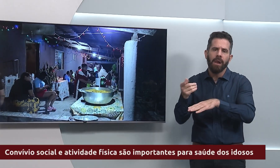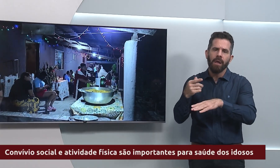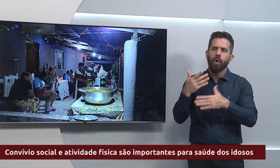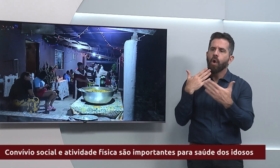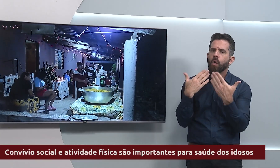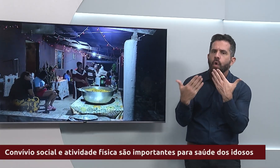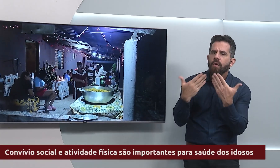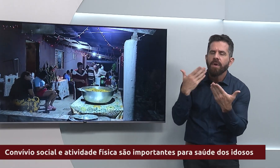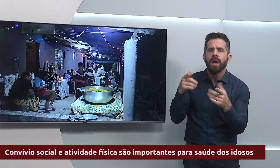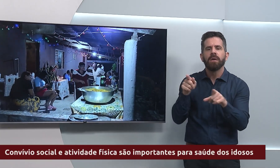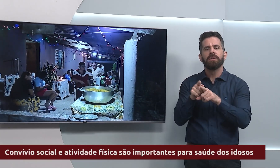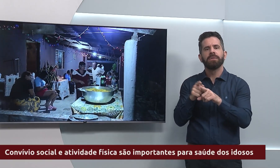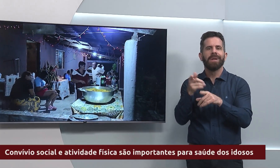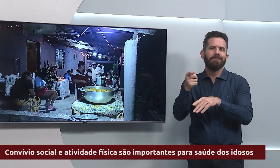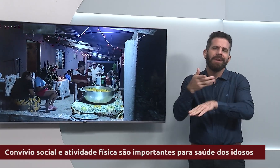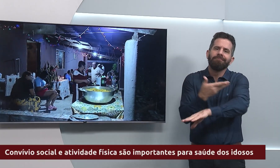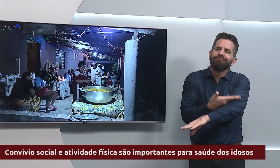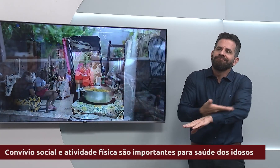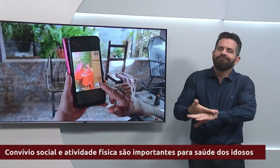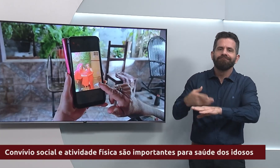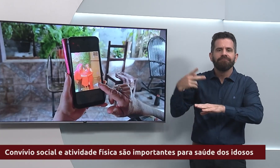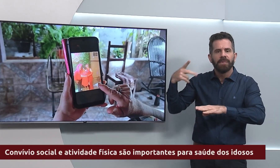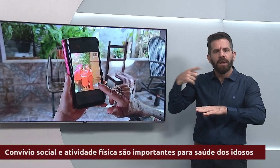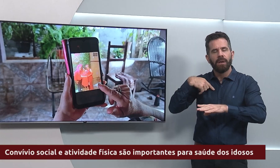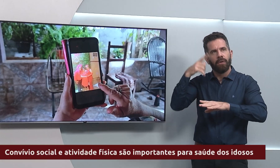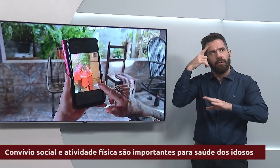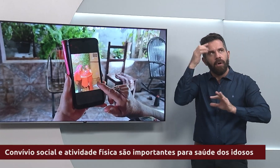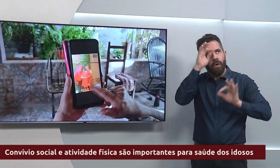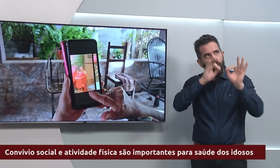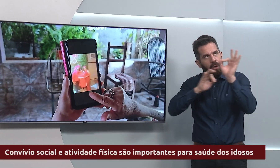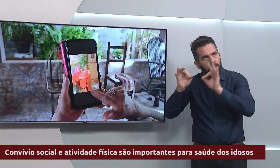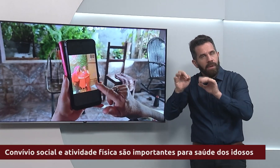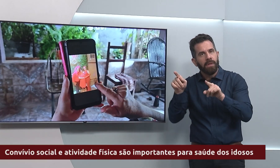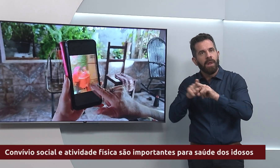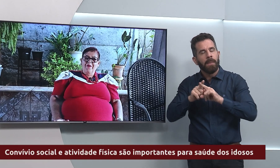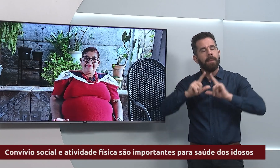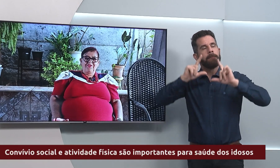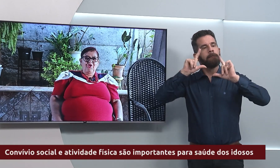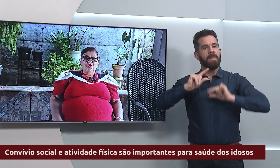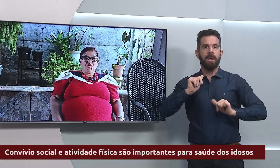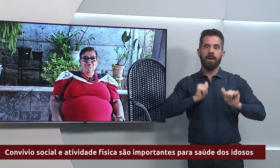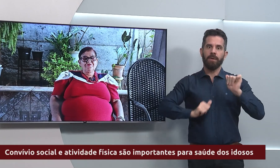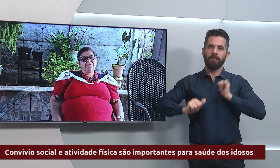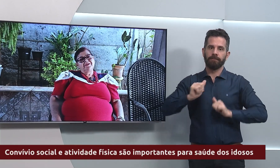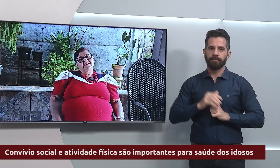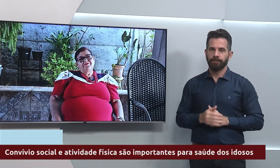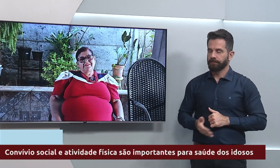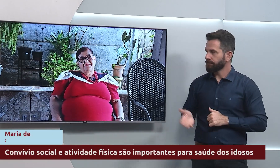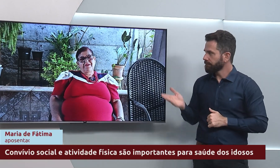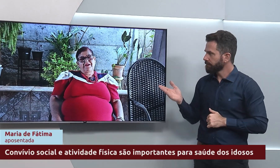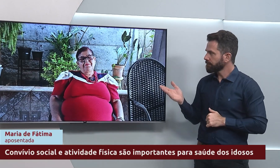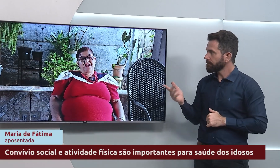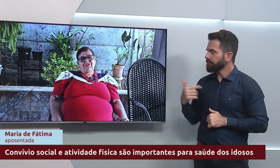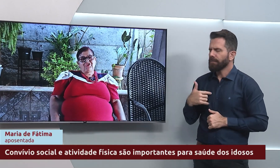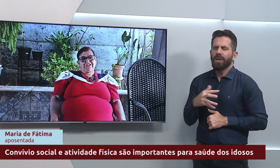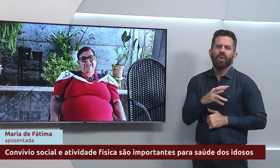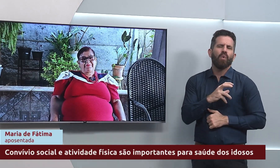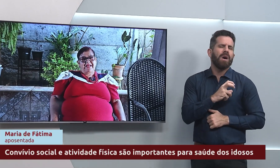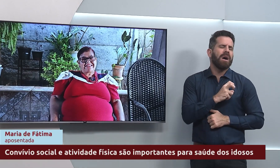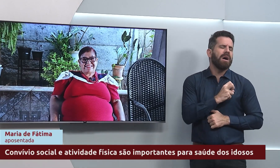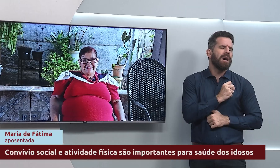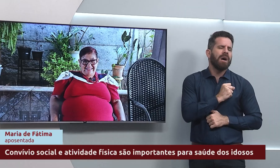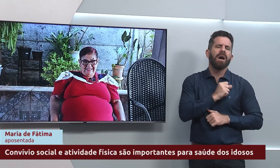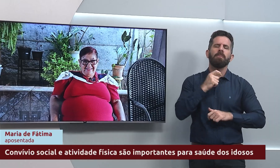pequenas rotinas que ajudam a organizar os pensamentos e aliviar a ansiedade. Eu adoro fazer minha caminhadinha